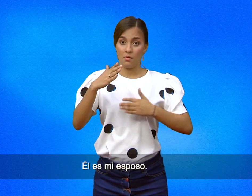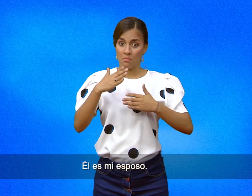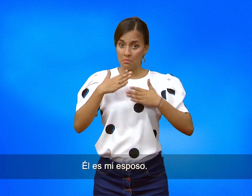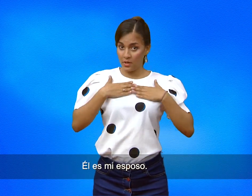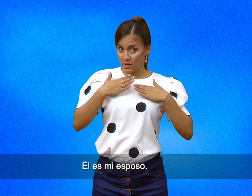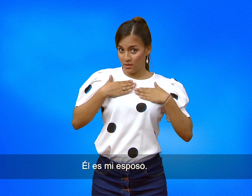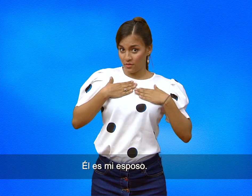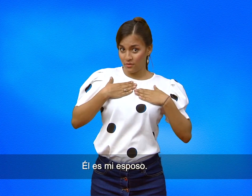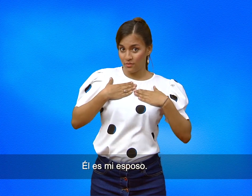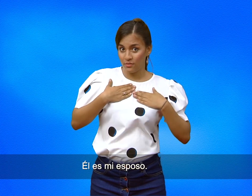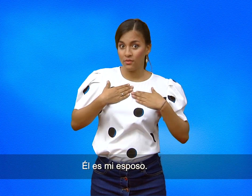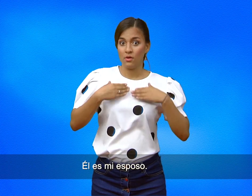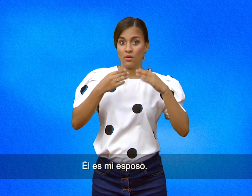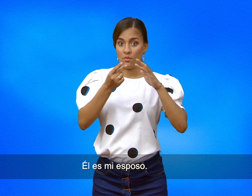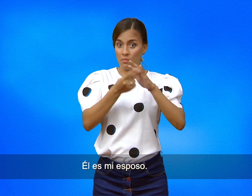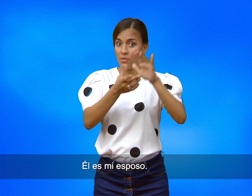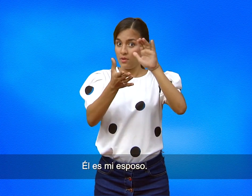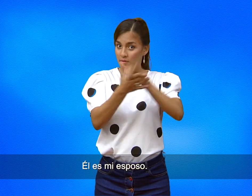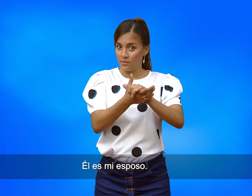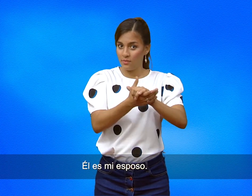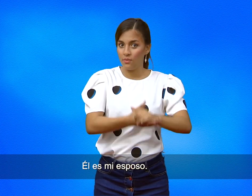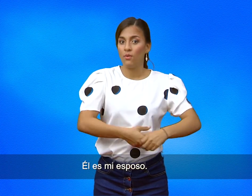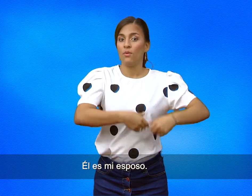Él es mi esposo.